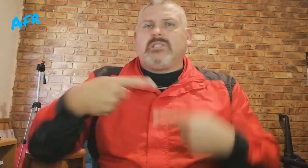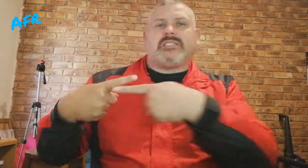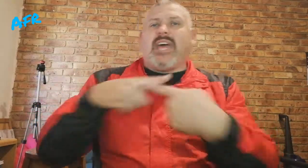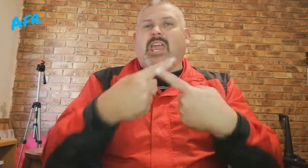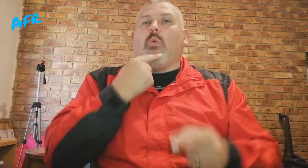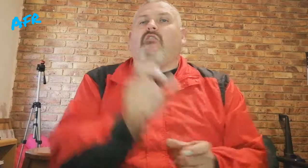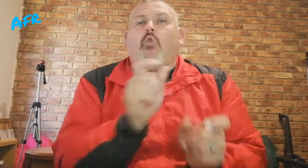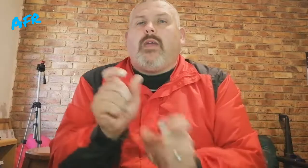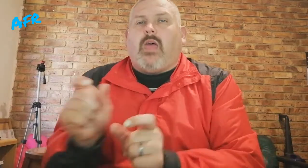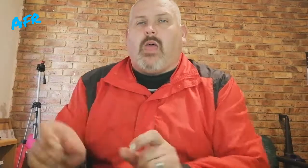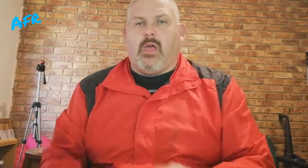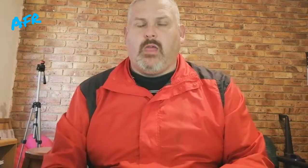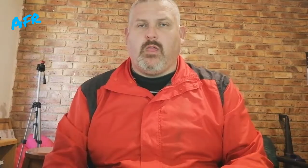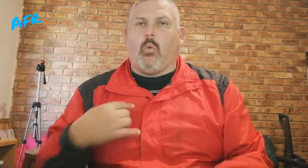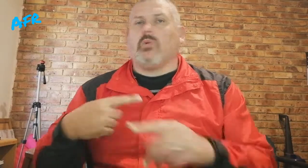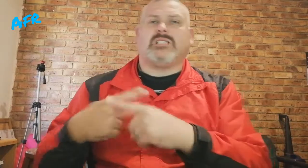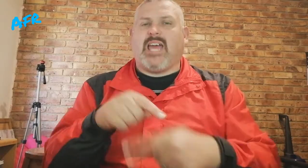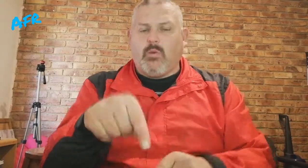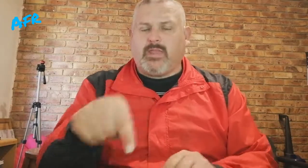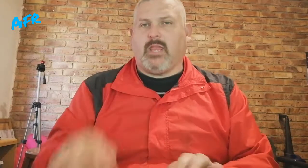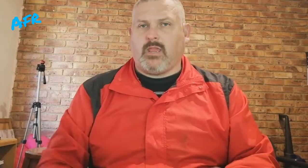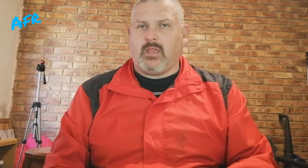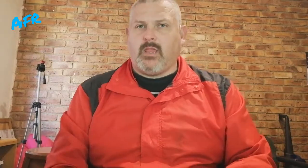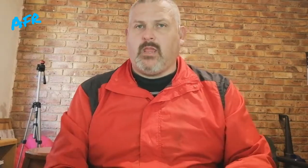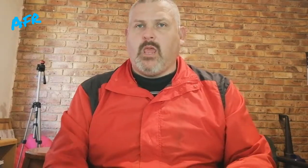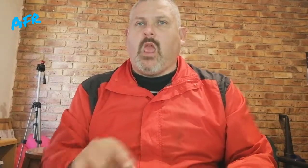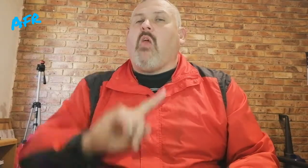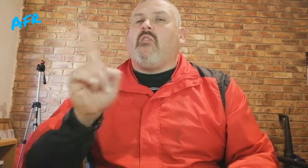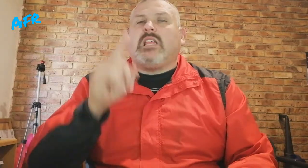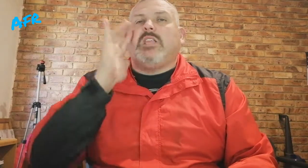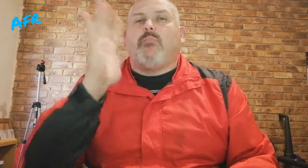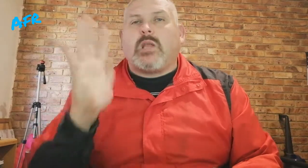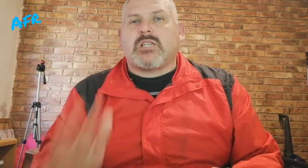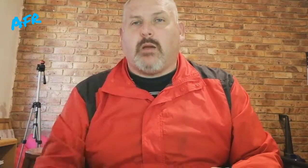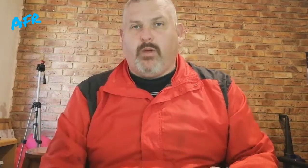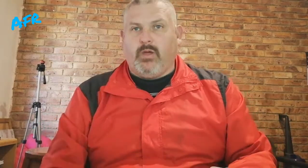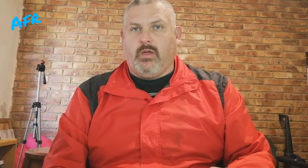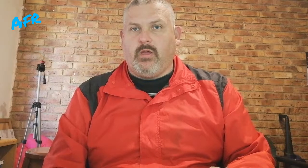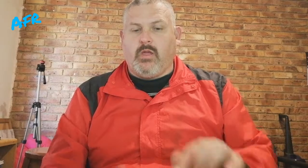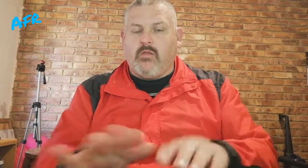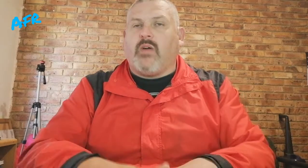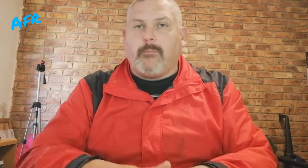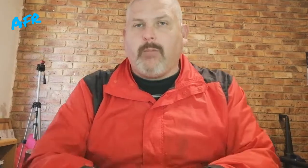ons stel oor woorde. Ons stel oor dit. Wat is die boodskap op die